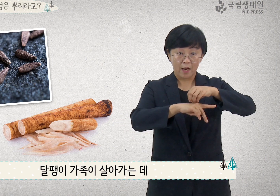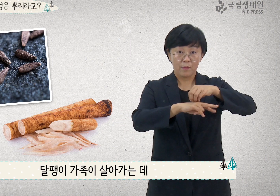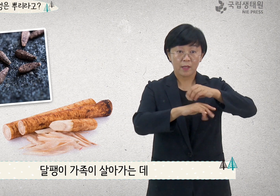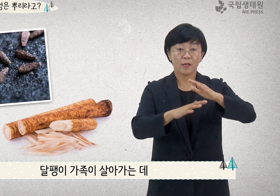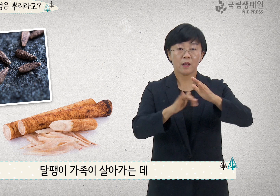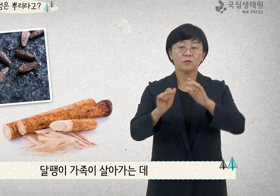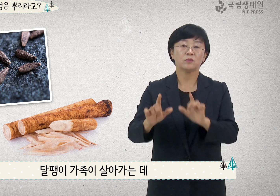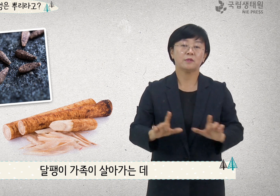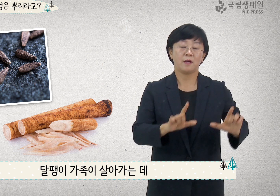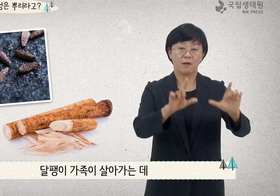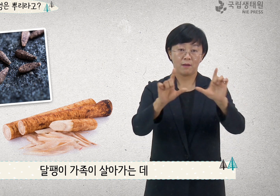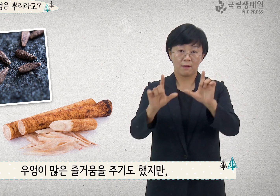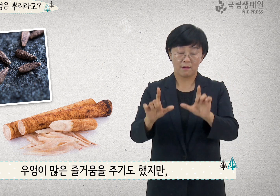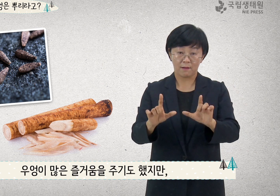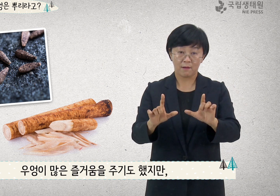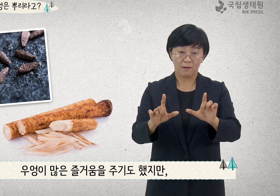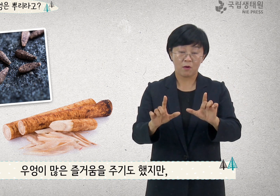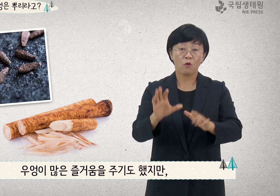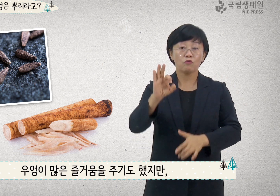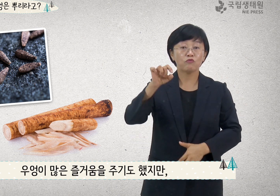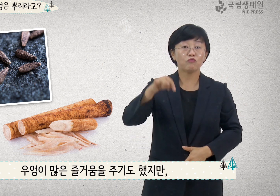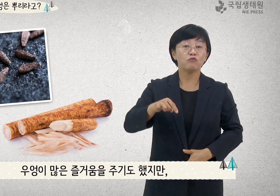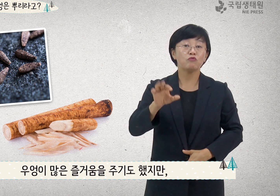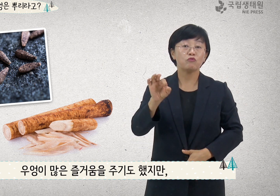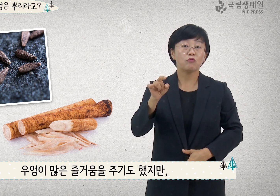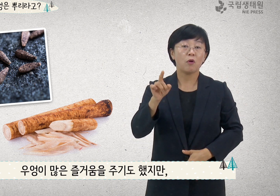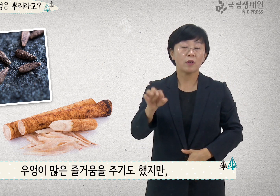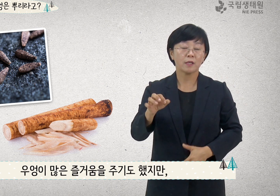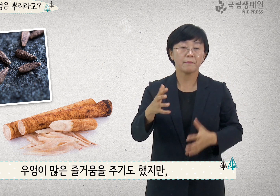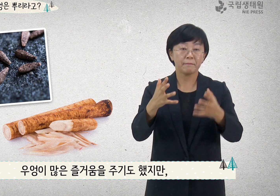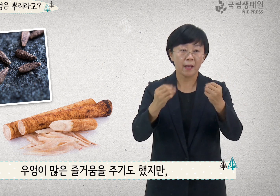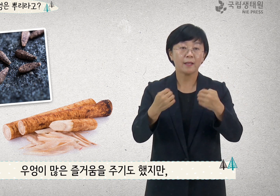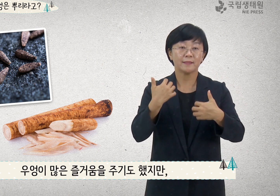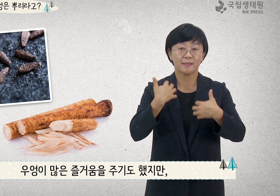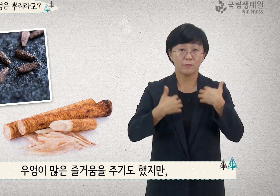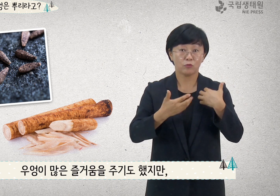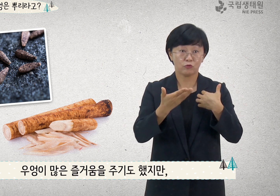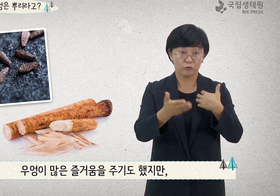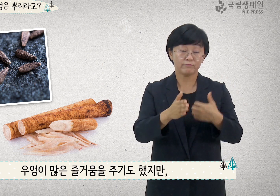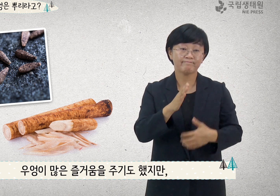달팽이 가족이 살아가는데 우엉이 많은 즐거움을 주기도 했지만